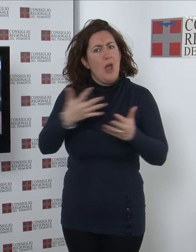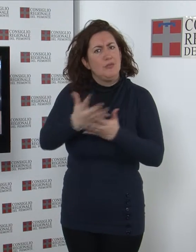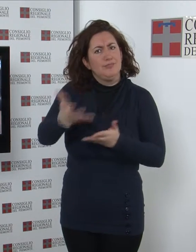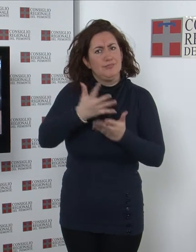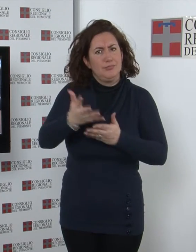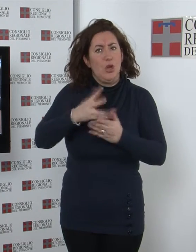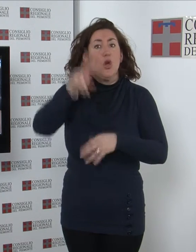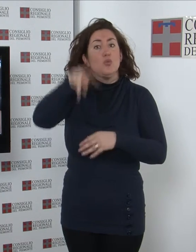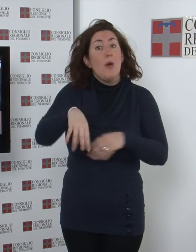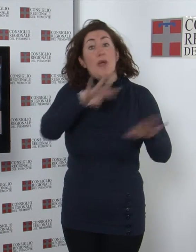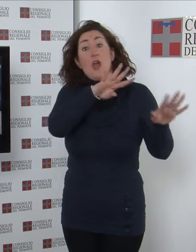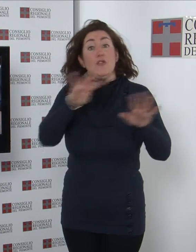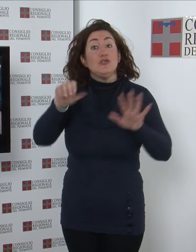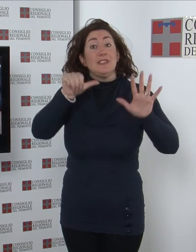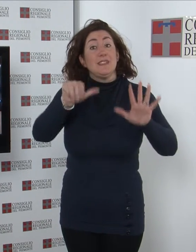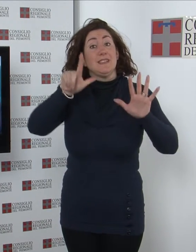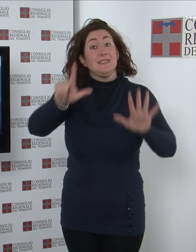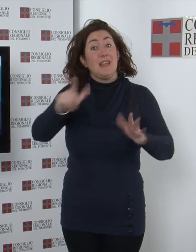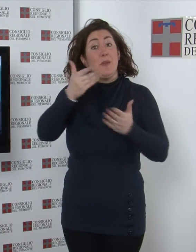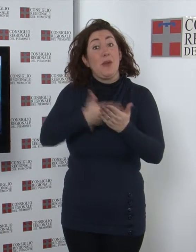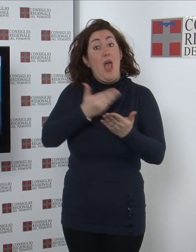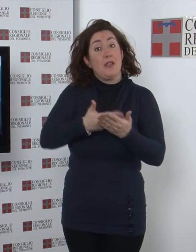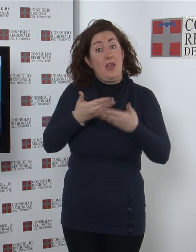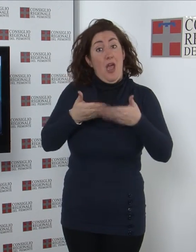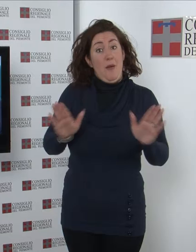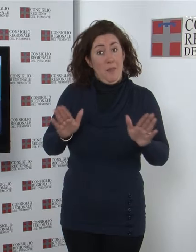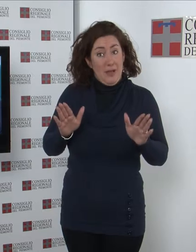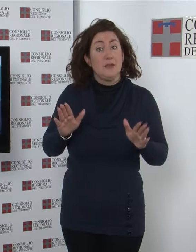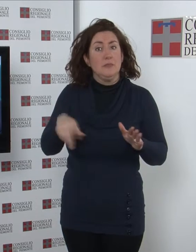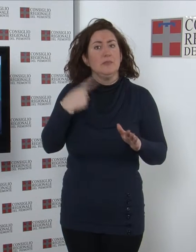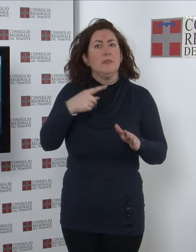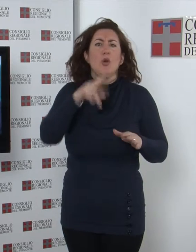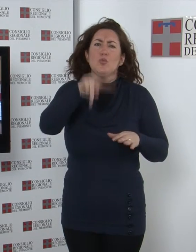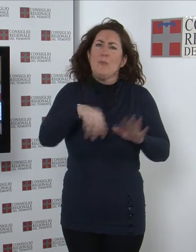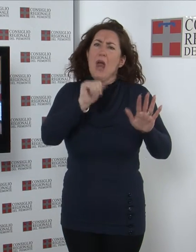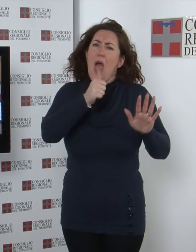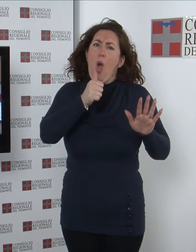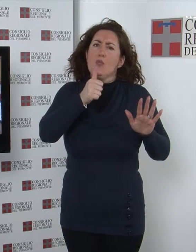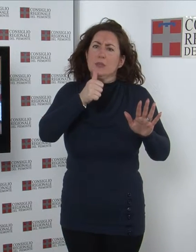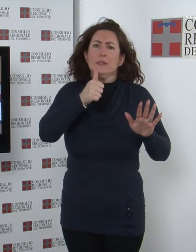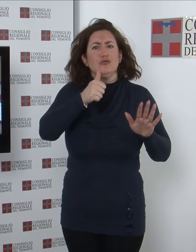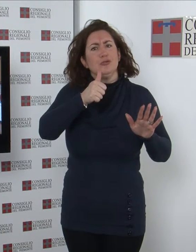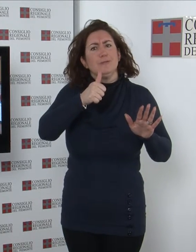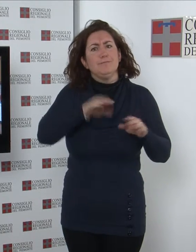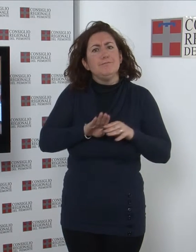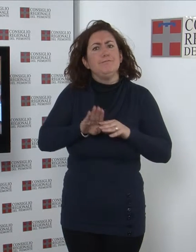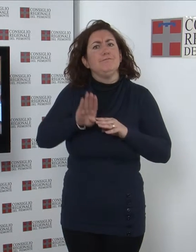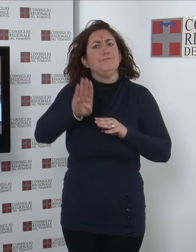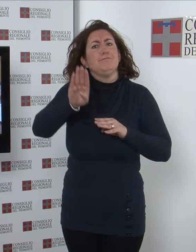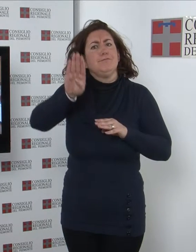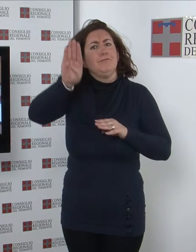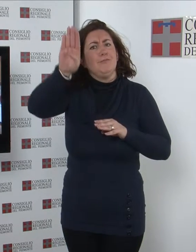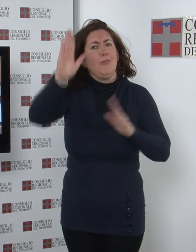aperte 2967 pratiche confermando il Trend ascendente del 2011 con un incremento percentuale pari al